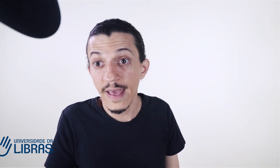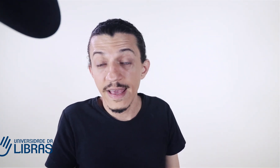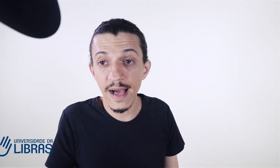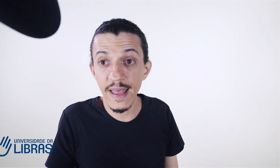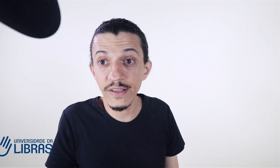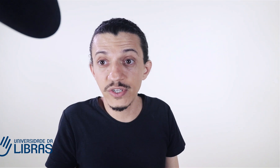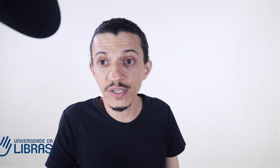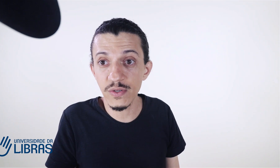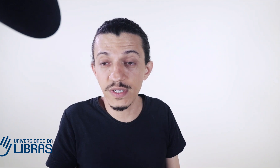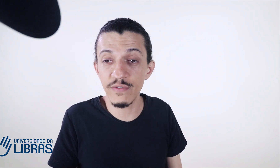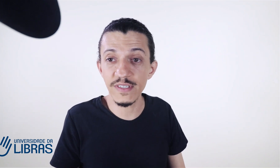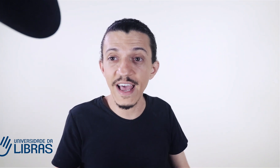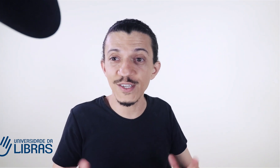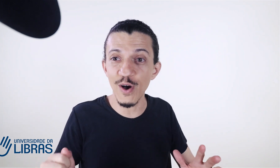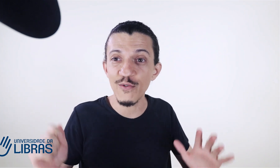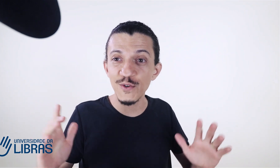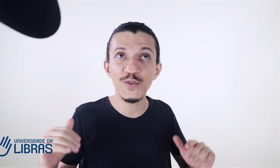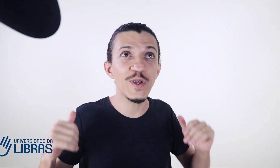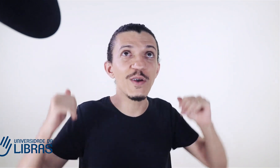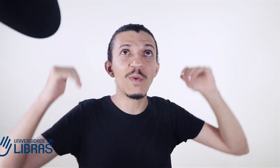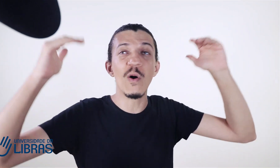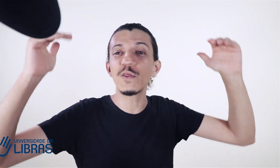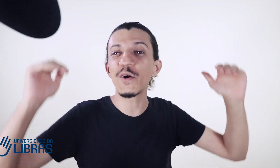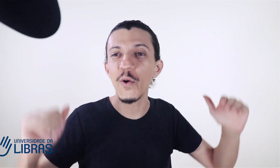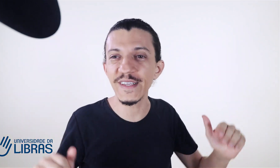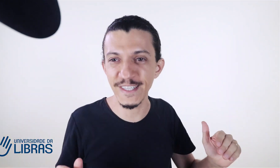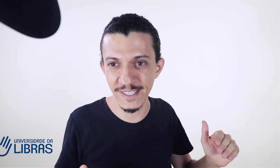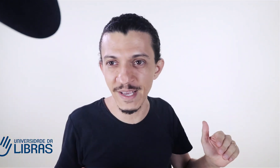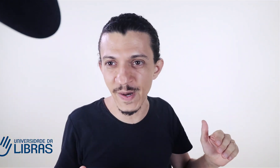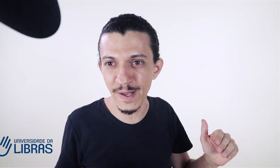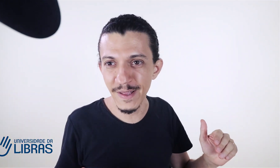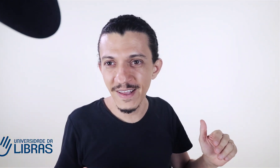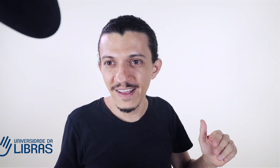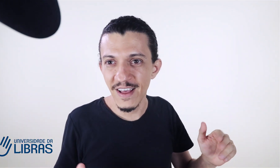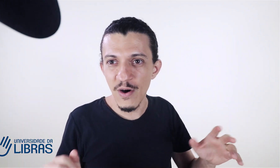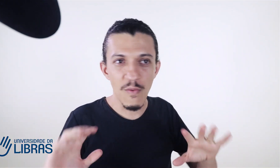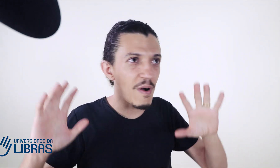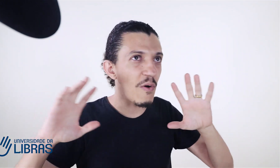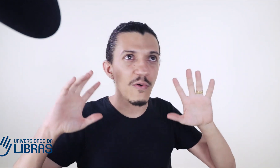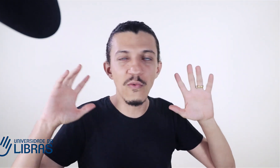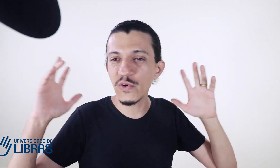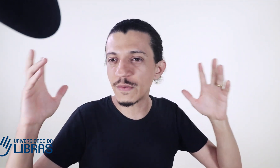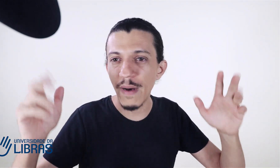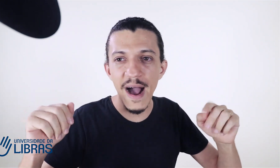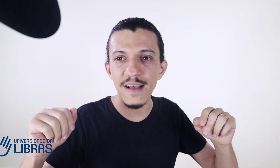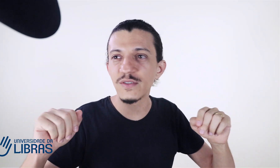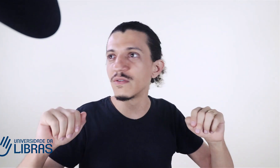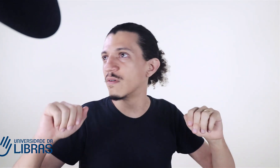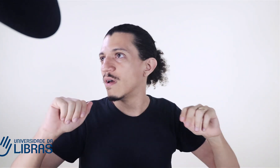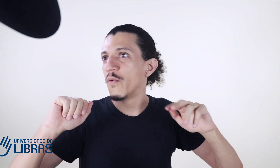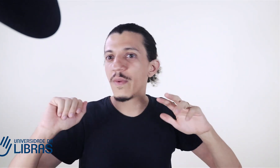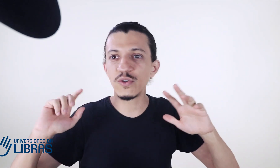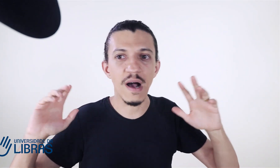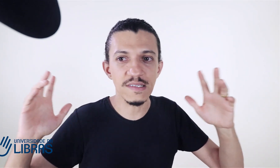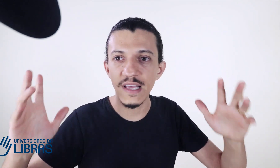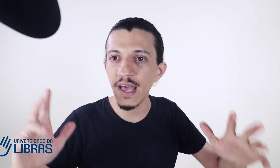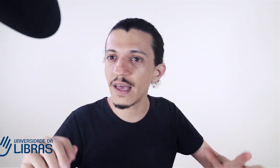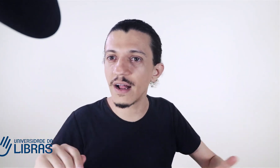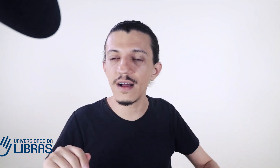E além disso, se você resolve construir uma outra coisa em cima, um espaço, uma churrasqueira,